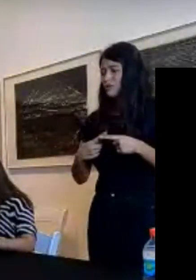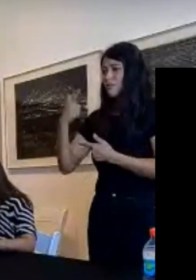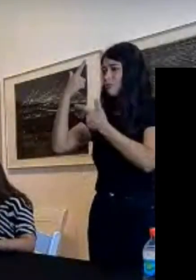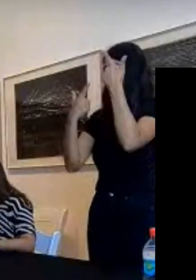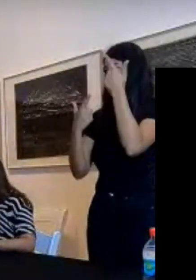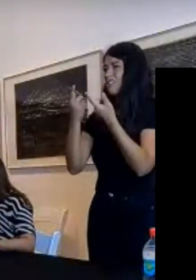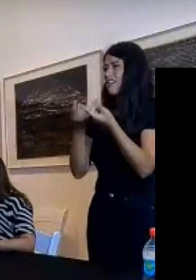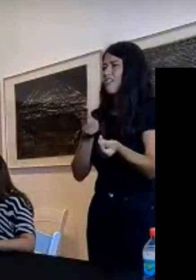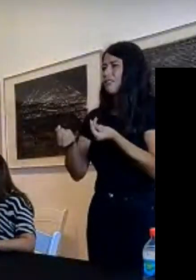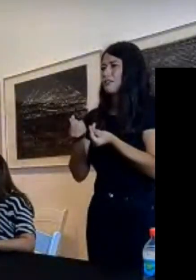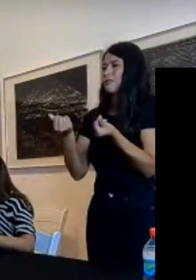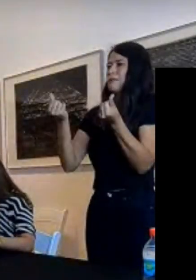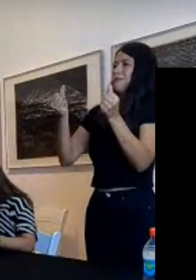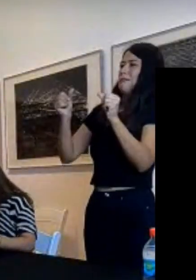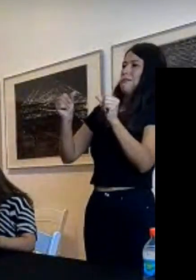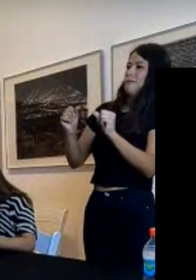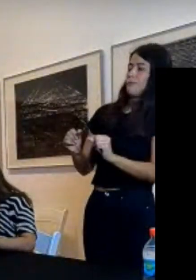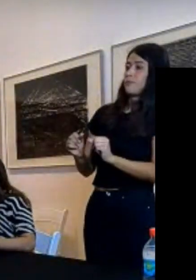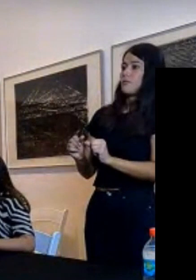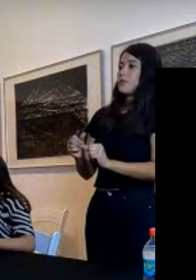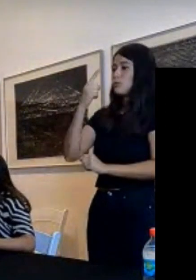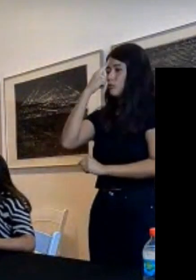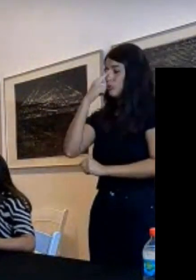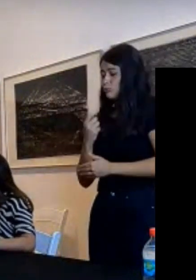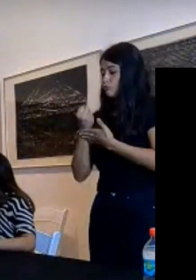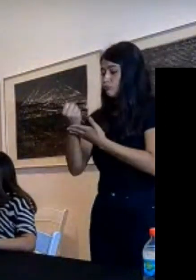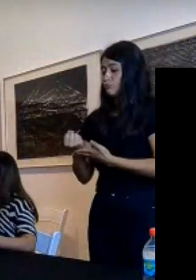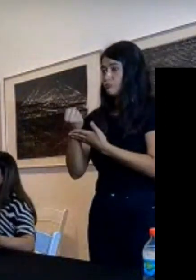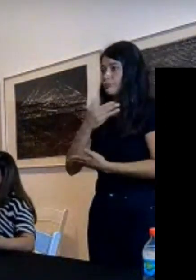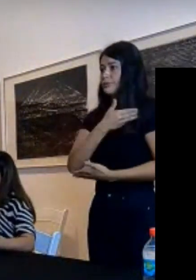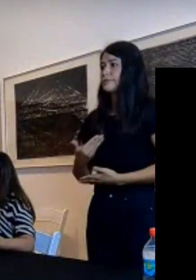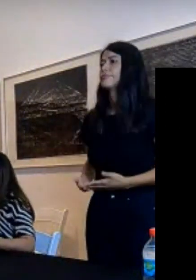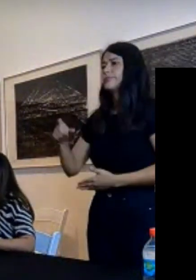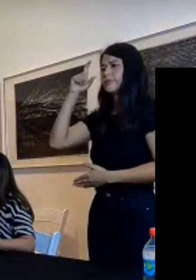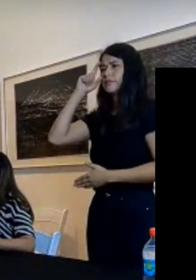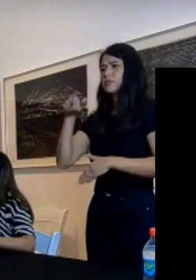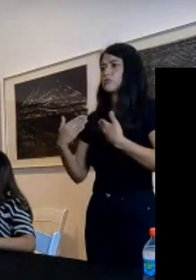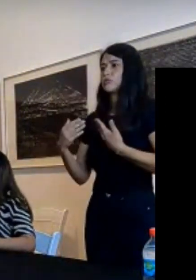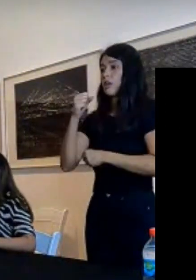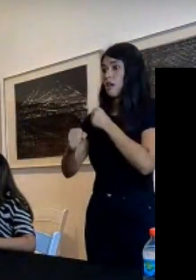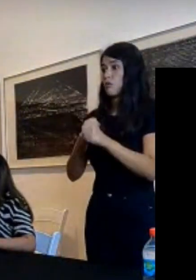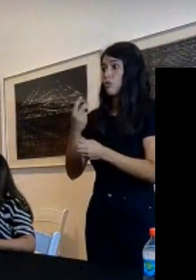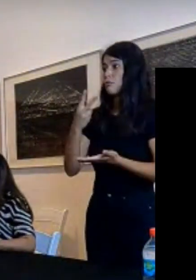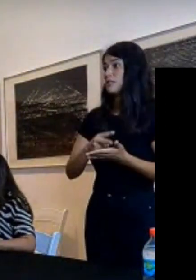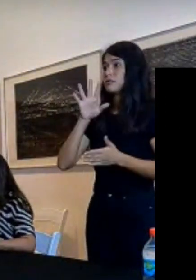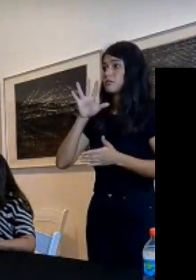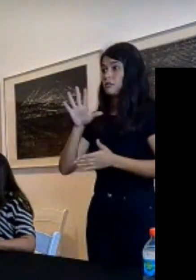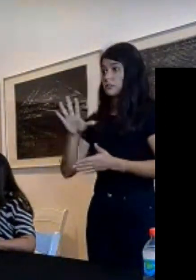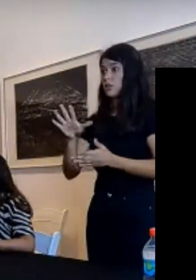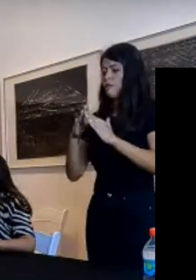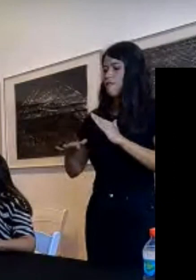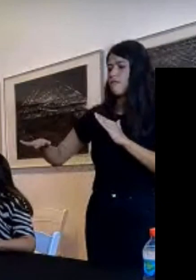económicas. El Museo de la Solidaridad Salvador Allende, entonces desde el año 2005, que se encuentra en el